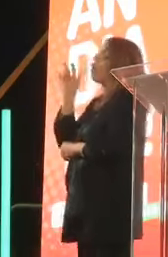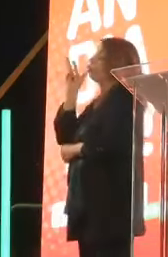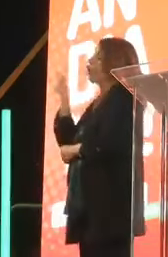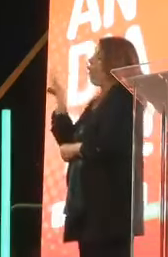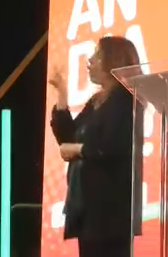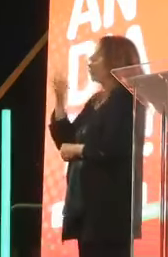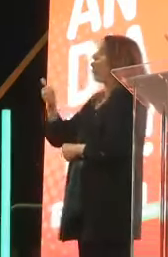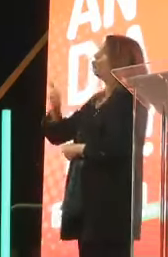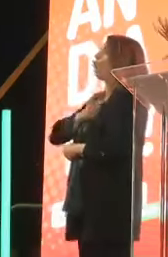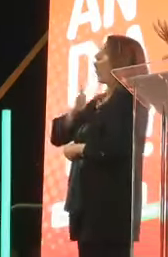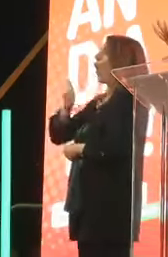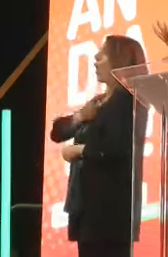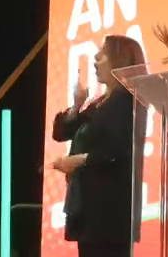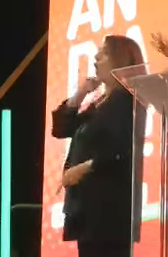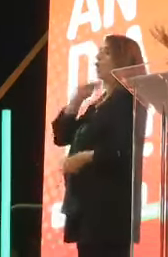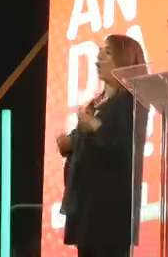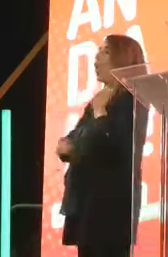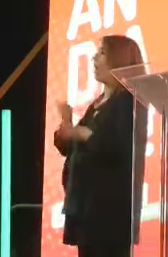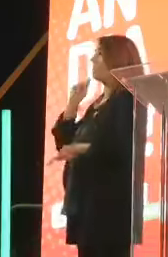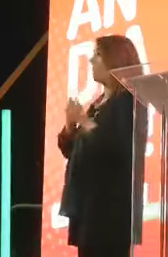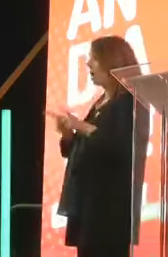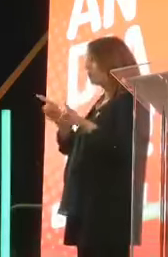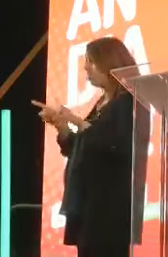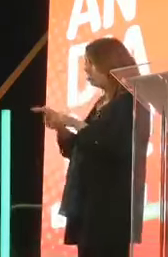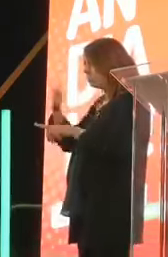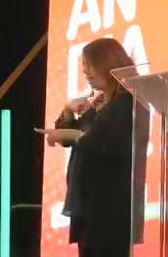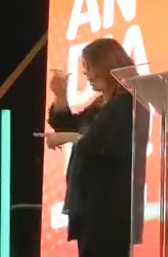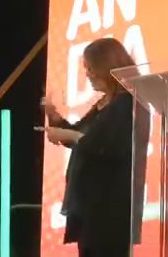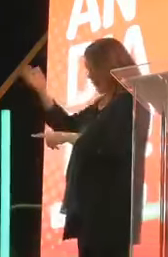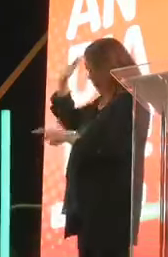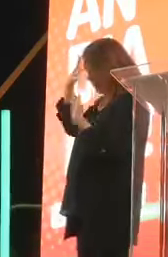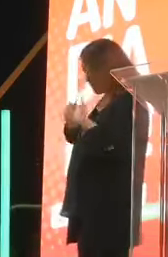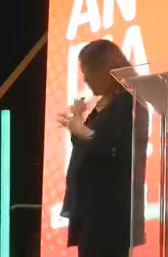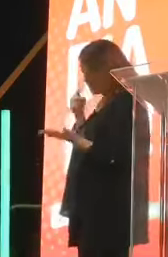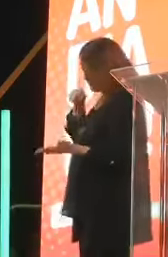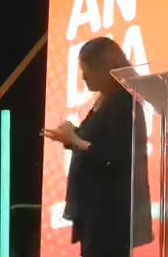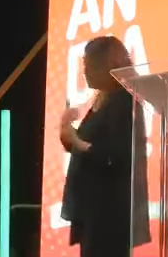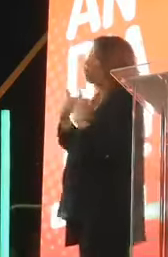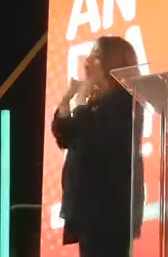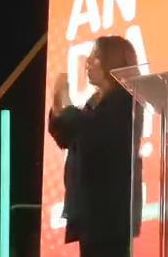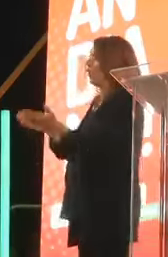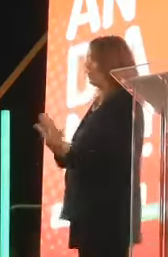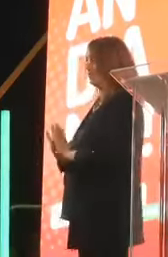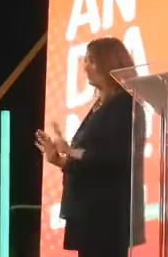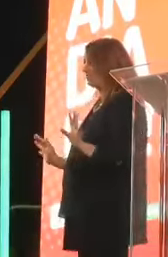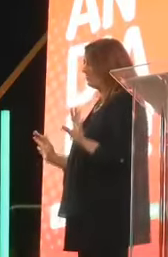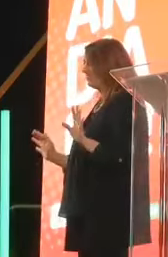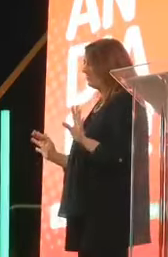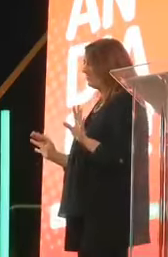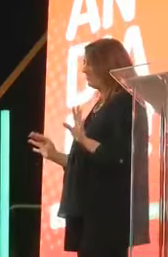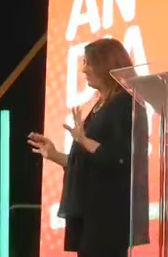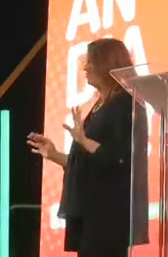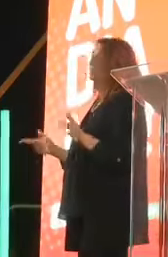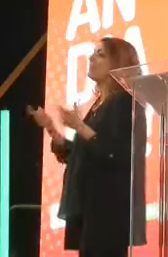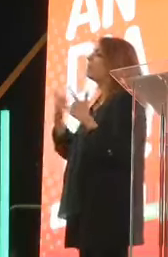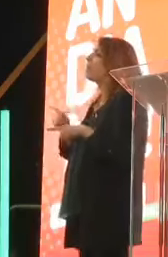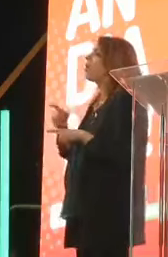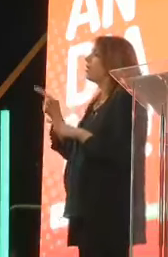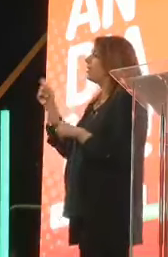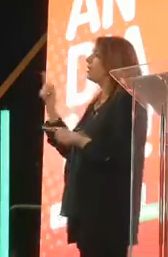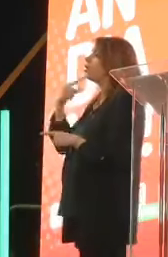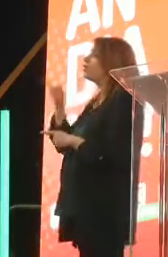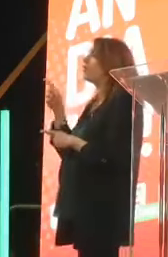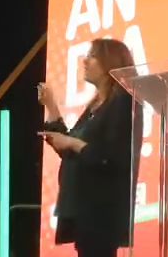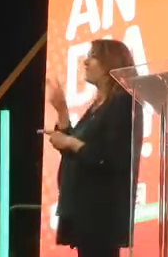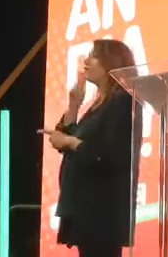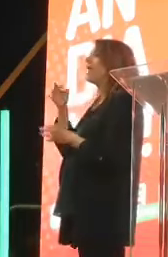comando, ma questo paese ha già dato e noi non ci stiamo. Attenzione, dietro al decidete voi c'è